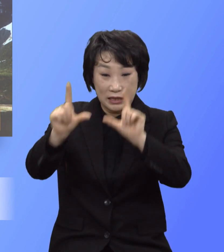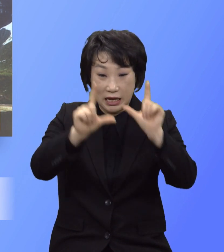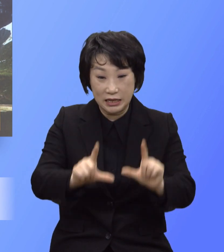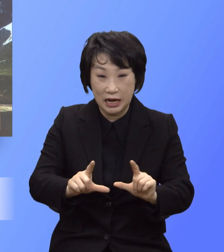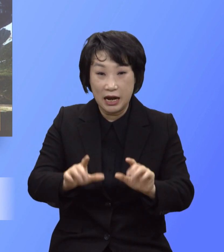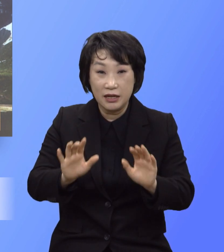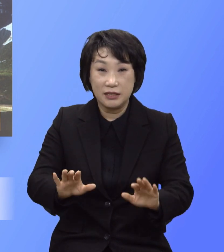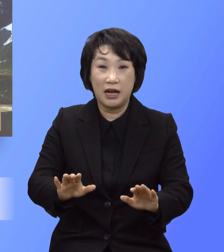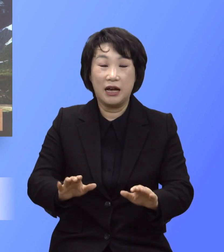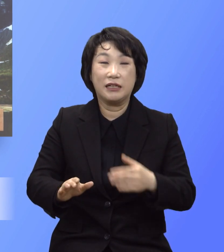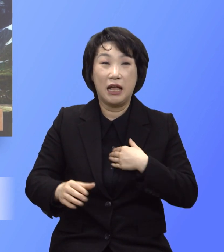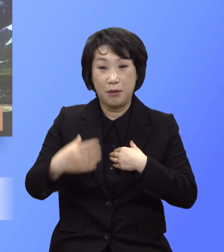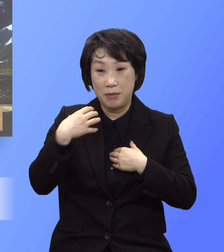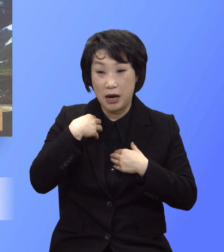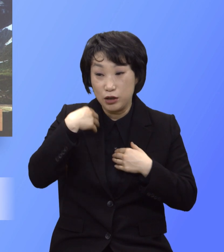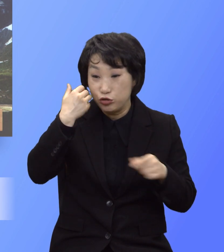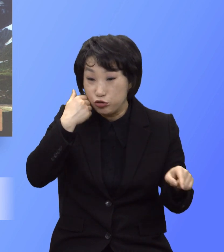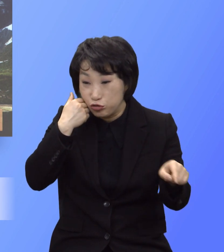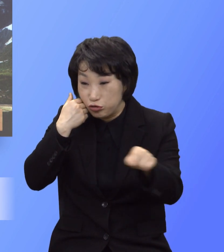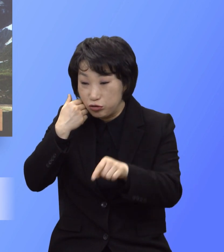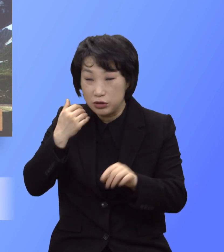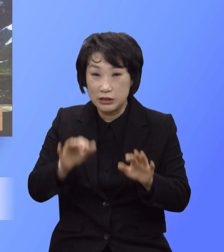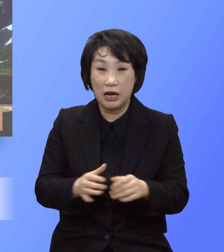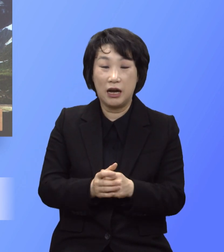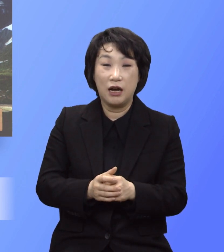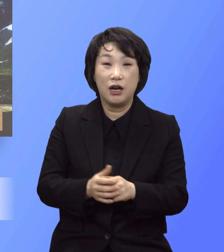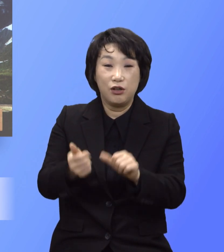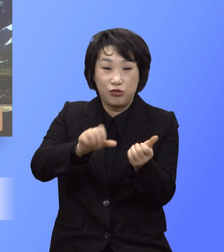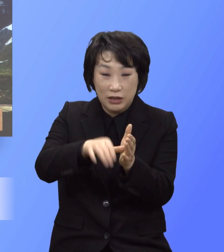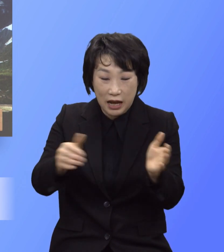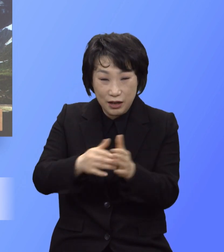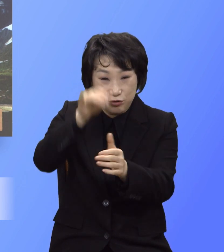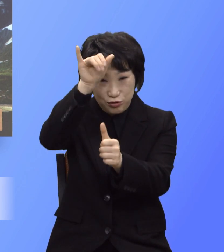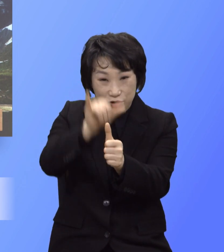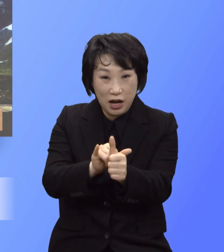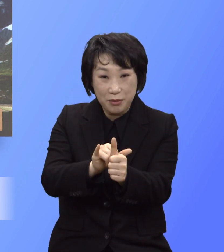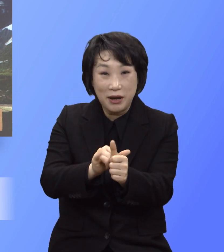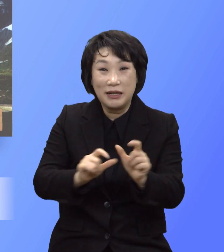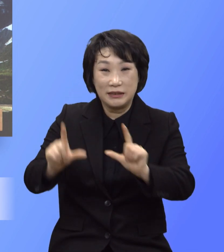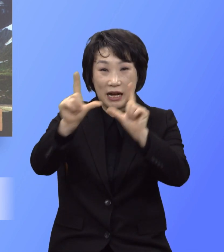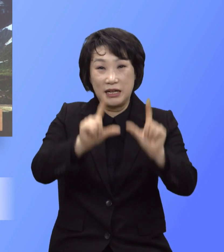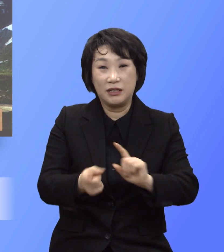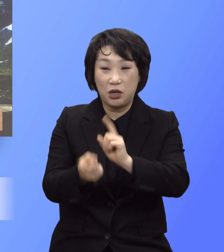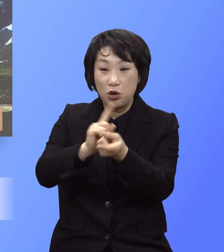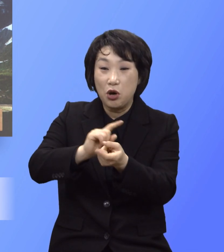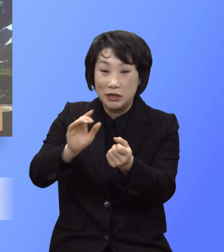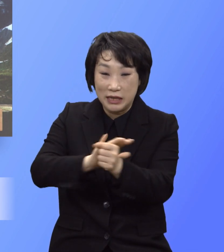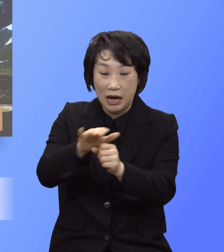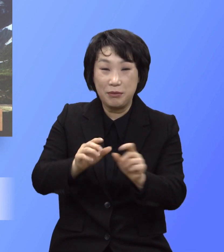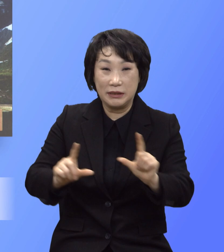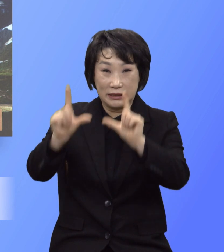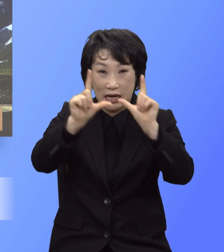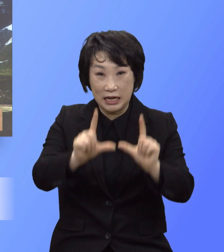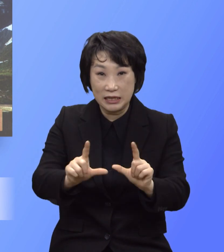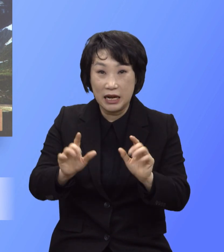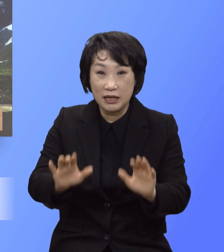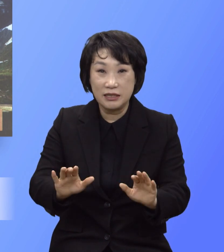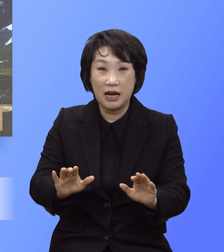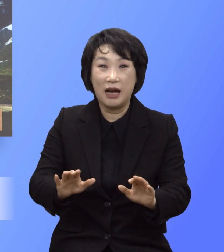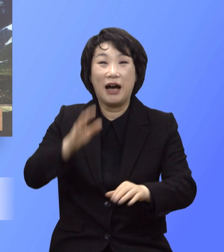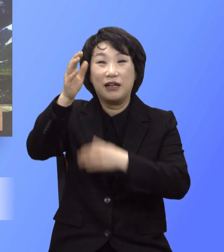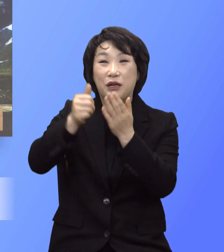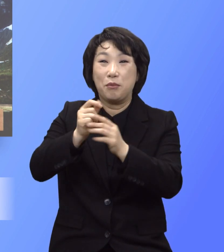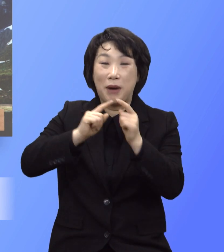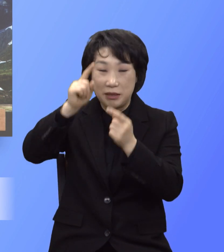살리라, 내가 맡은 직분 죽도록 충성하며 살리라, 서로 사랑하며 살리라,